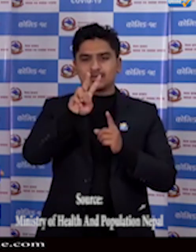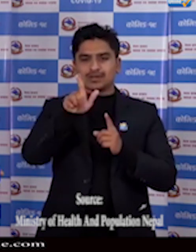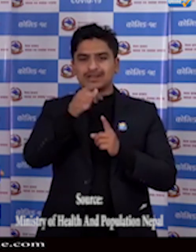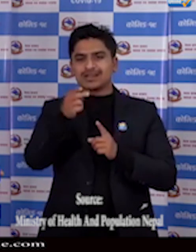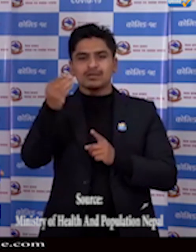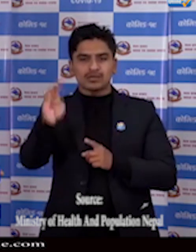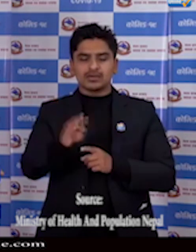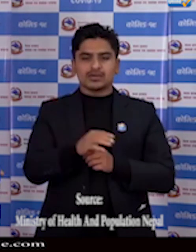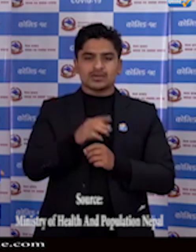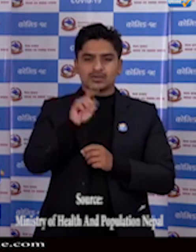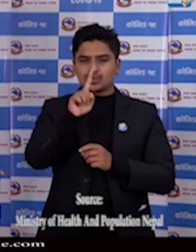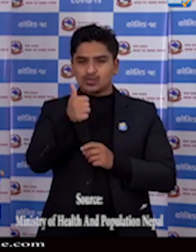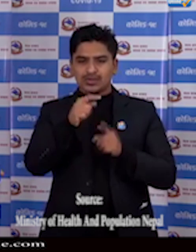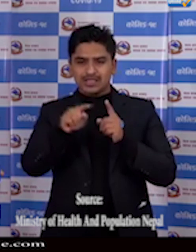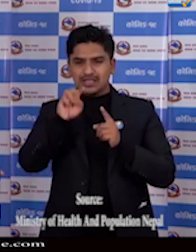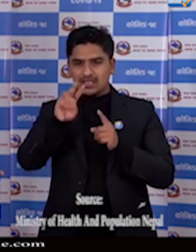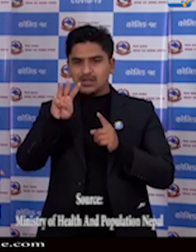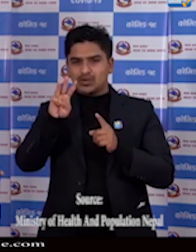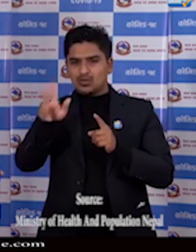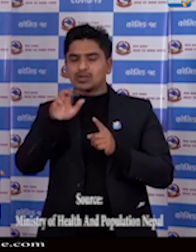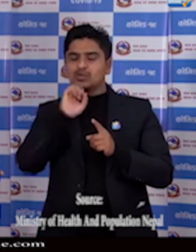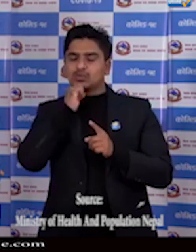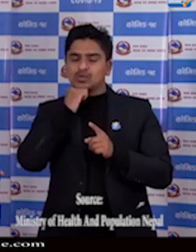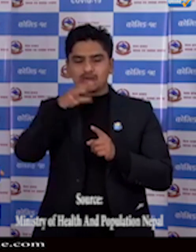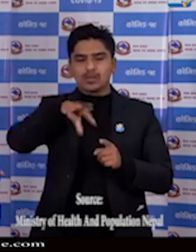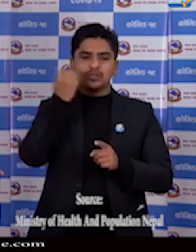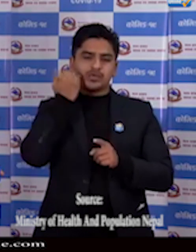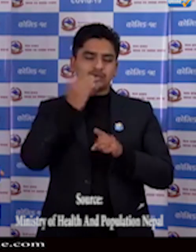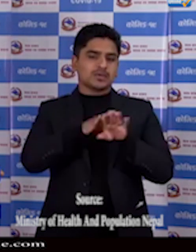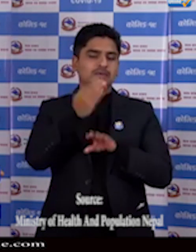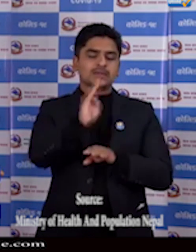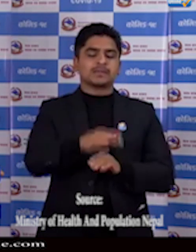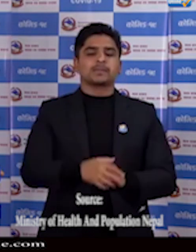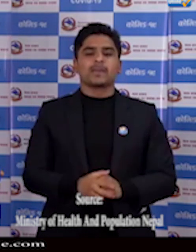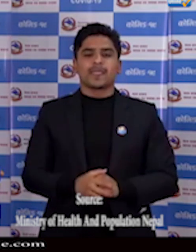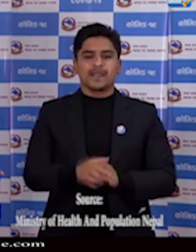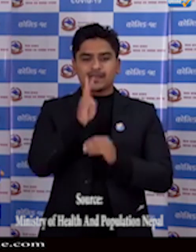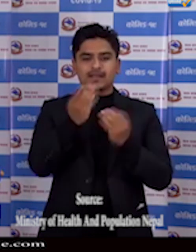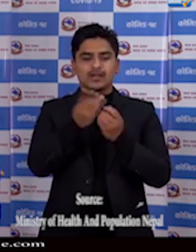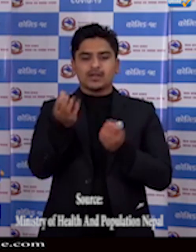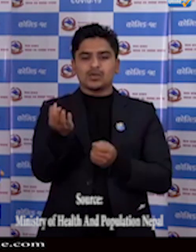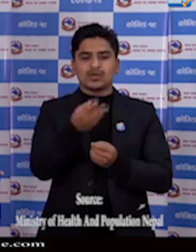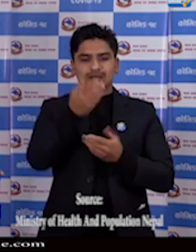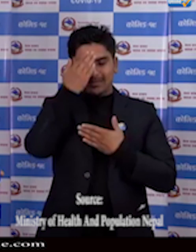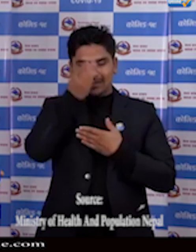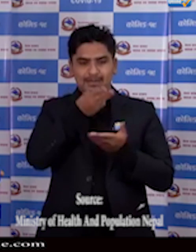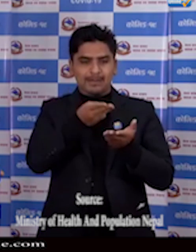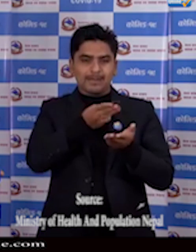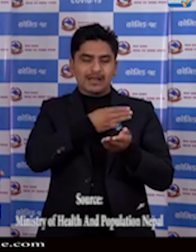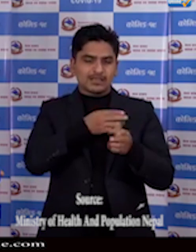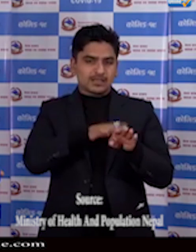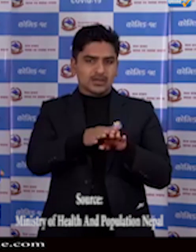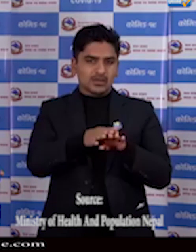27 जना हुनुहुन्छ, 16 देखि 38 वर्ष उमेरका हुनुहुन्छ, सबै पुरुषहरू हुनुहुन्छ। यसरी नयाँ सङ्क्रमितको कुल सङ्ख्या